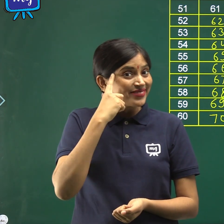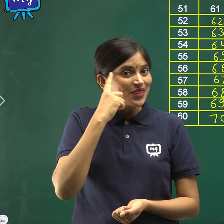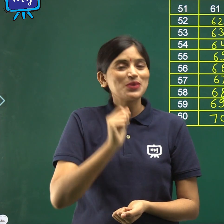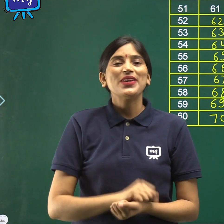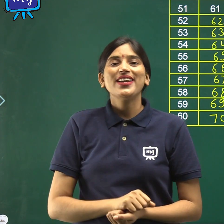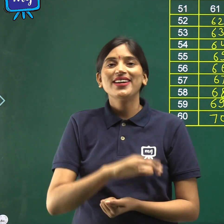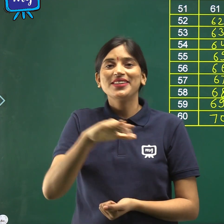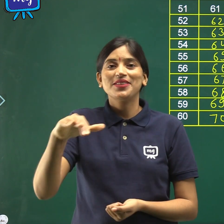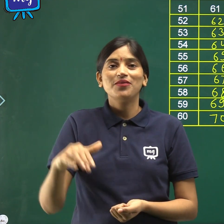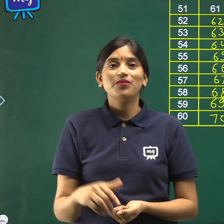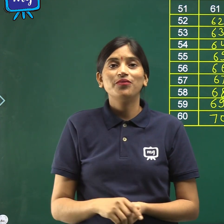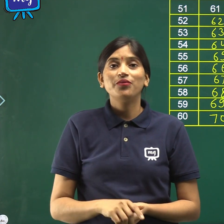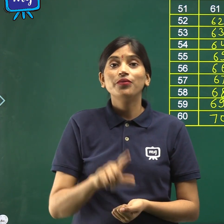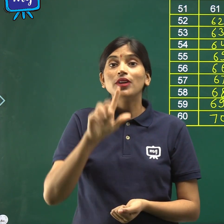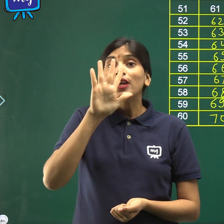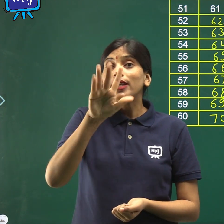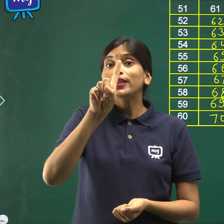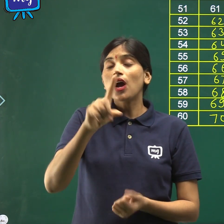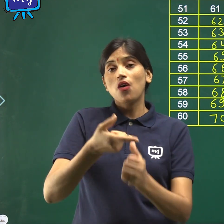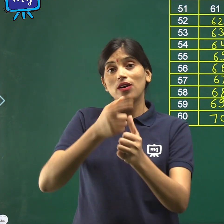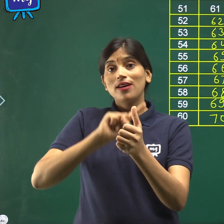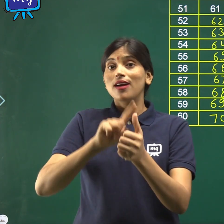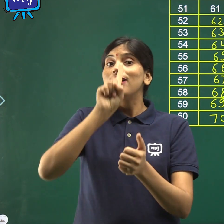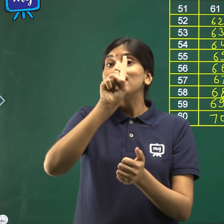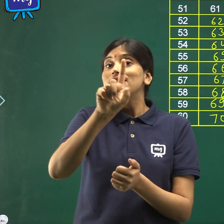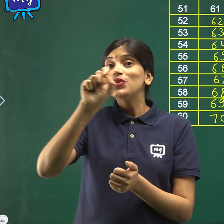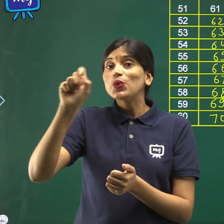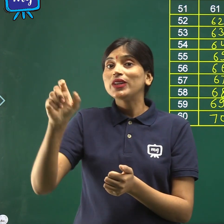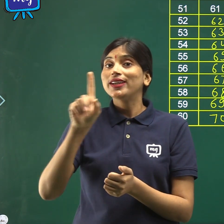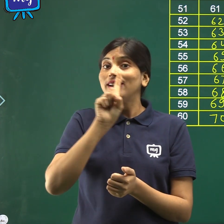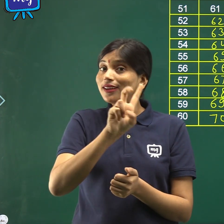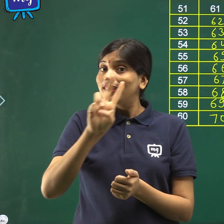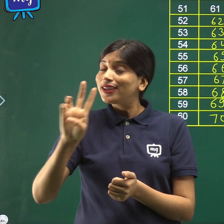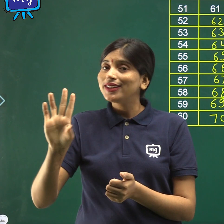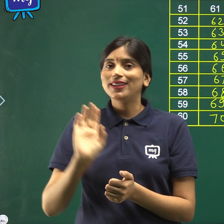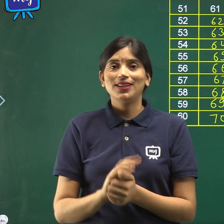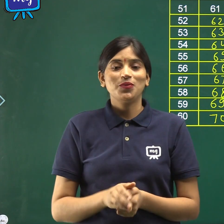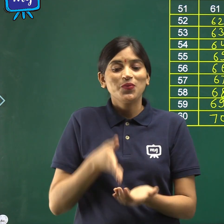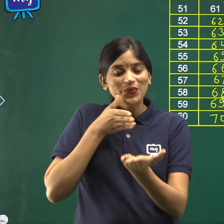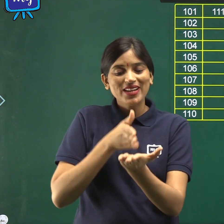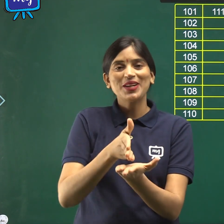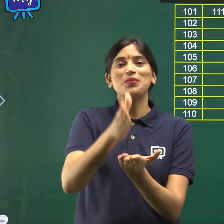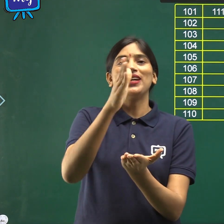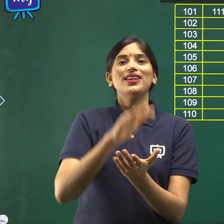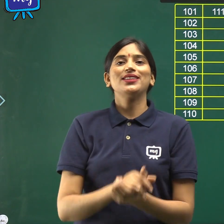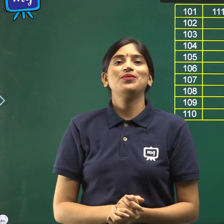बच्चों? 51 से 100 तक की गिनती। ठीक है, आगे बढ़ें।